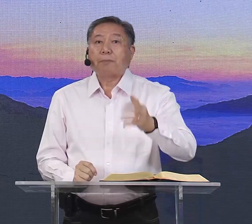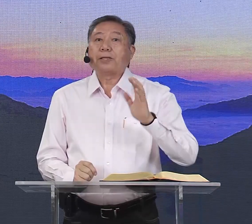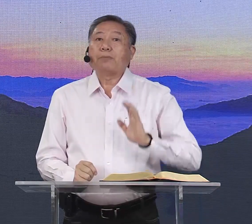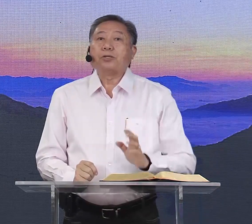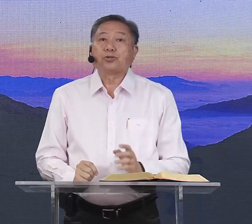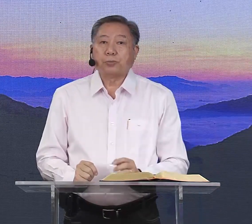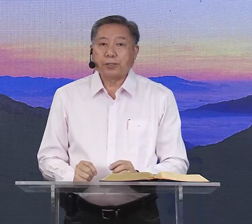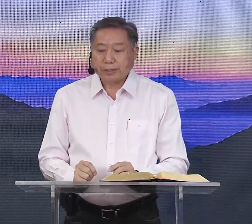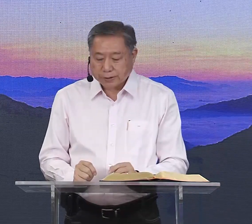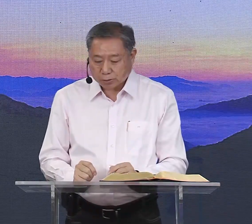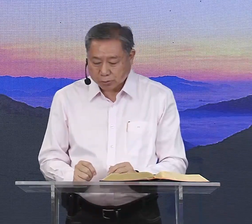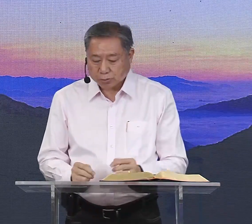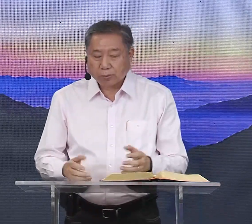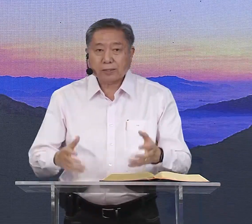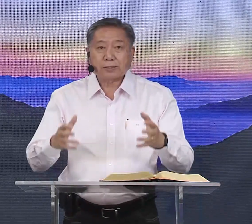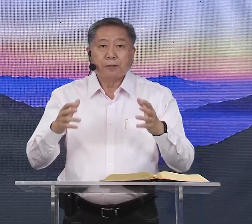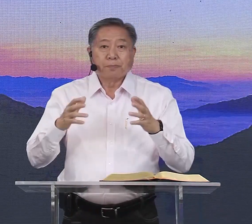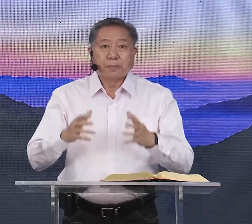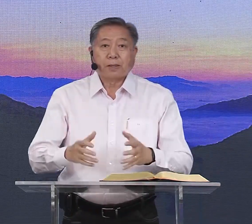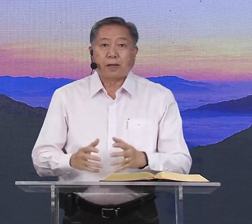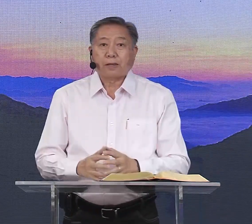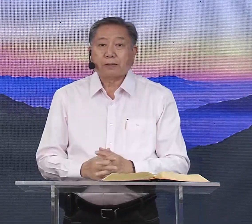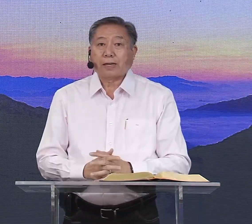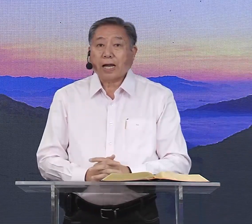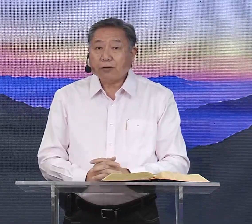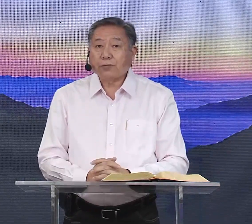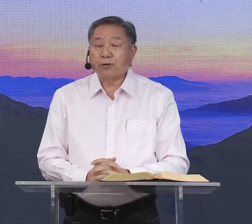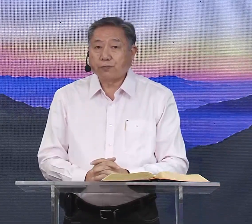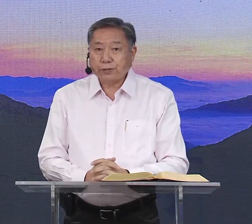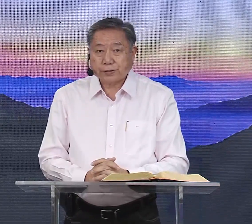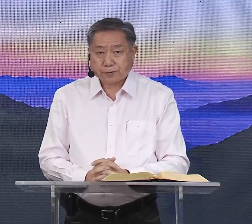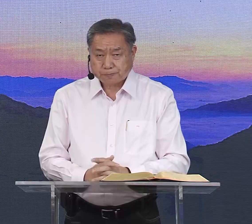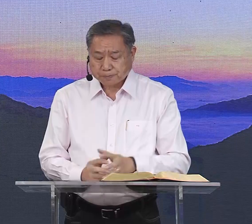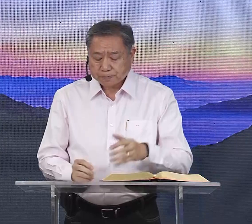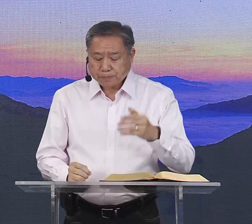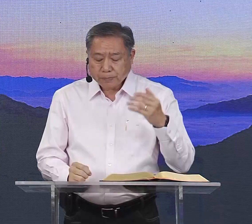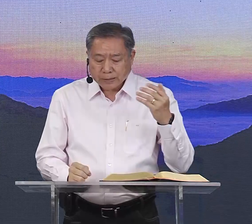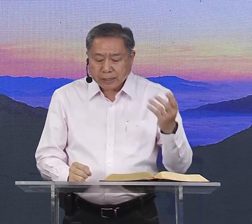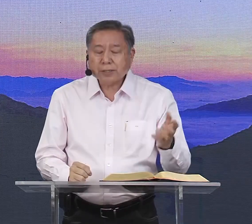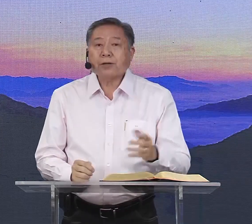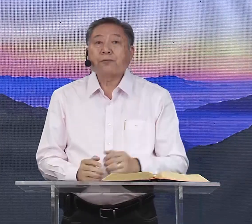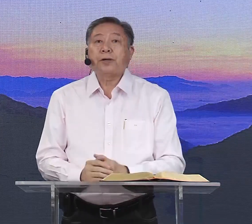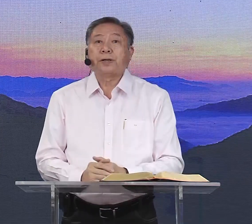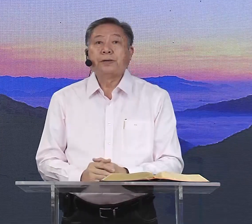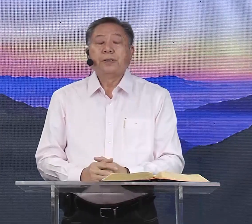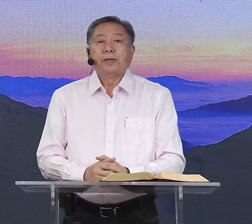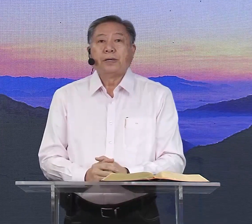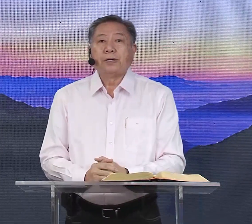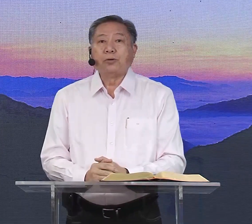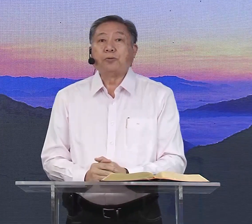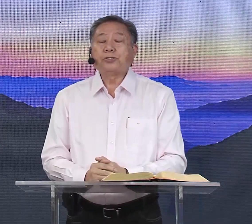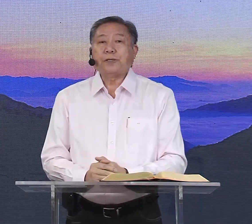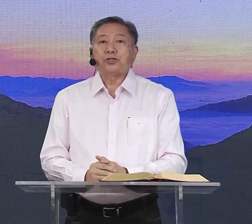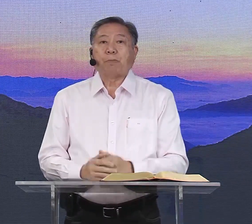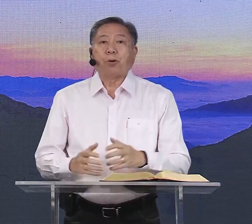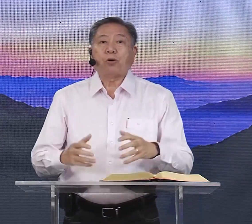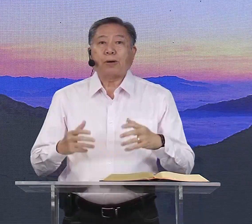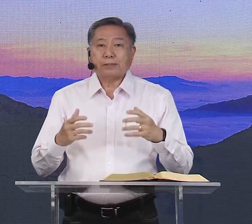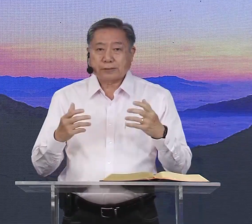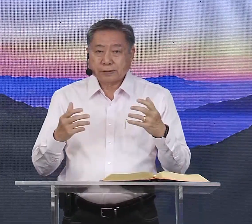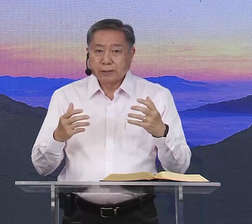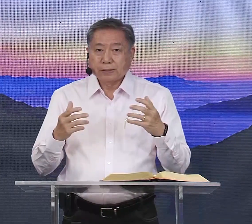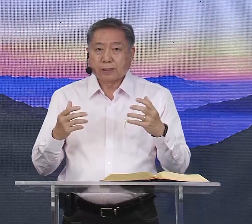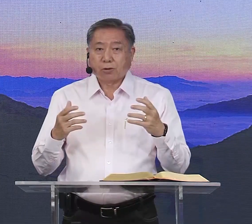né, rapidamente sobre esse assunto, mas na live que eu fiz na quinta-feira, eu pude deixar um